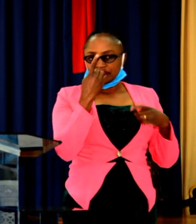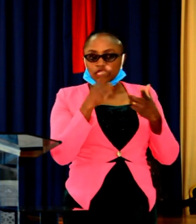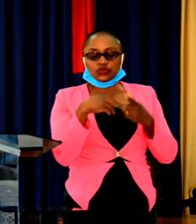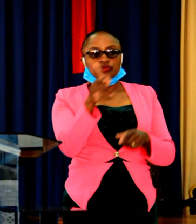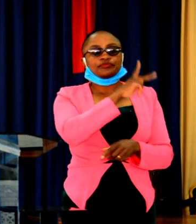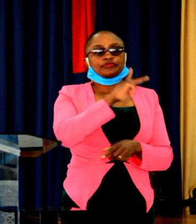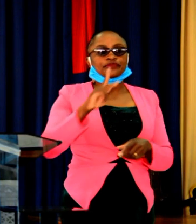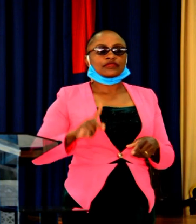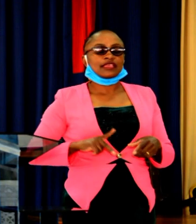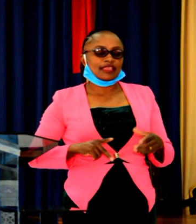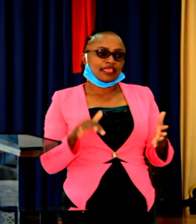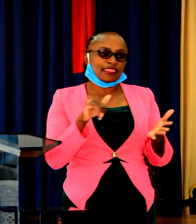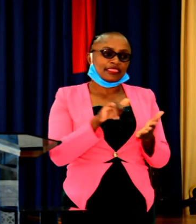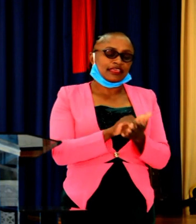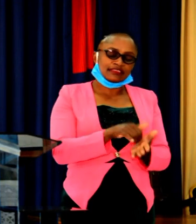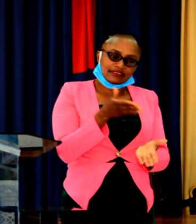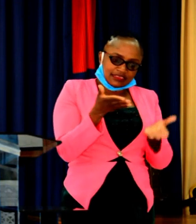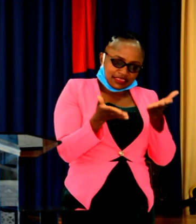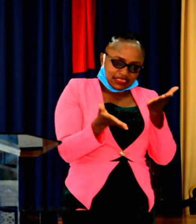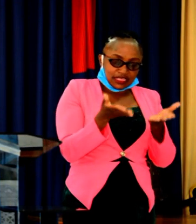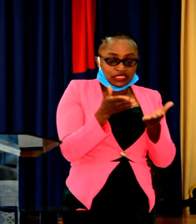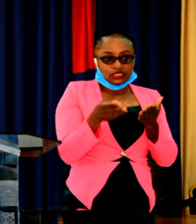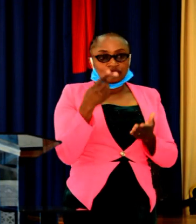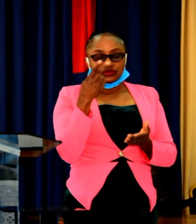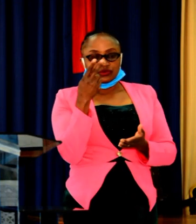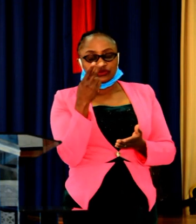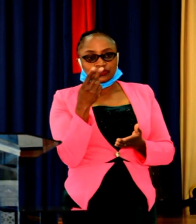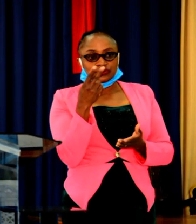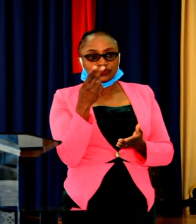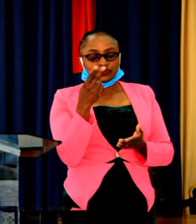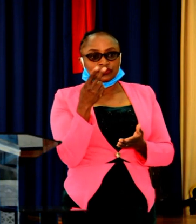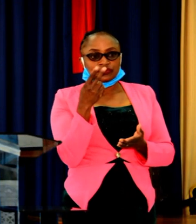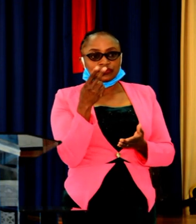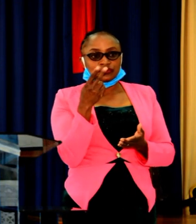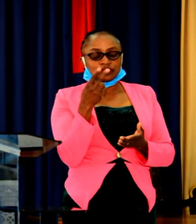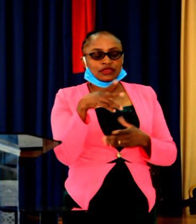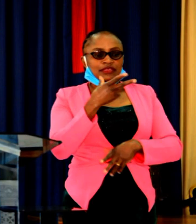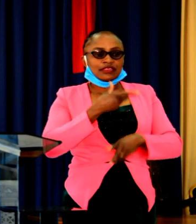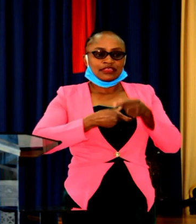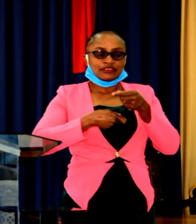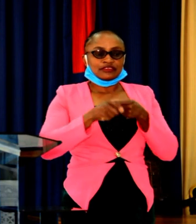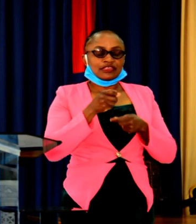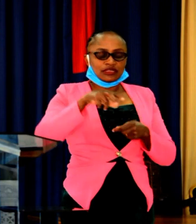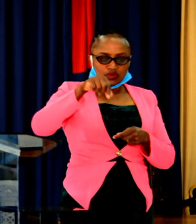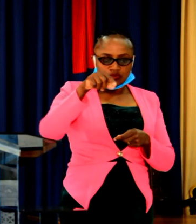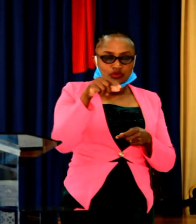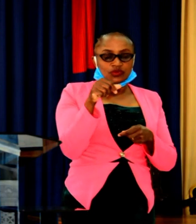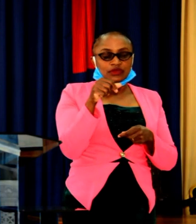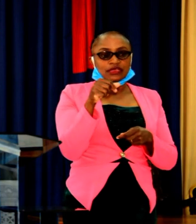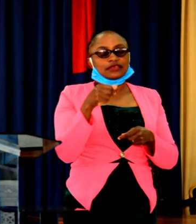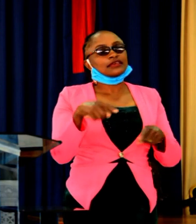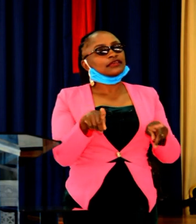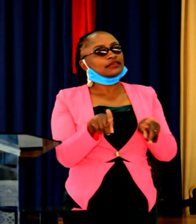akasema, vipimo viwili vya shayari kwa shekeli na kipimo cha unga mzuri kwa shekeli